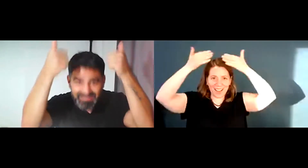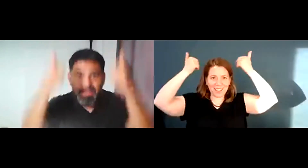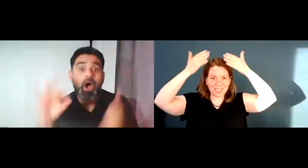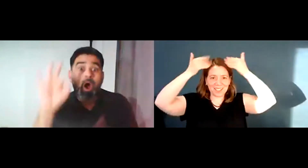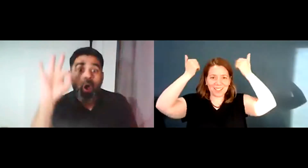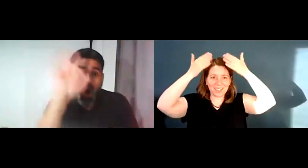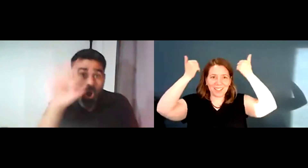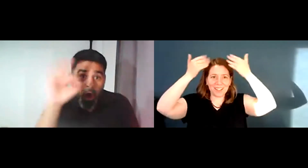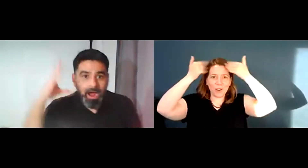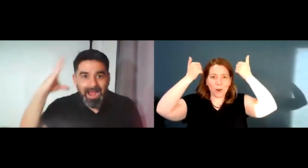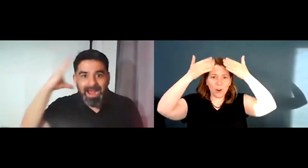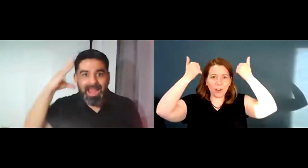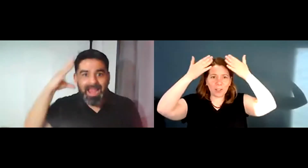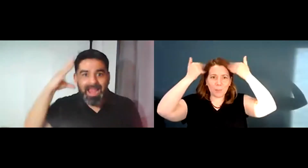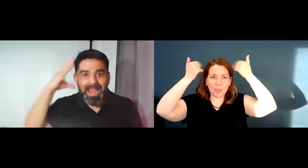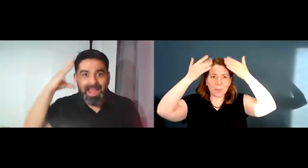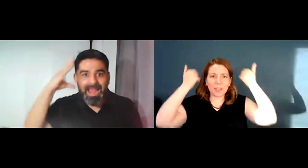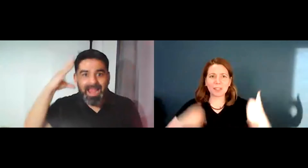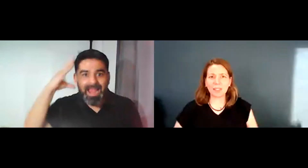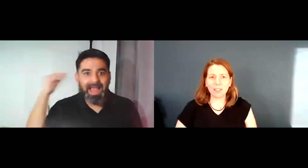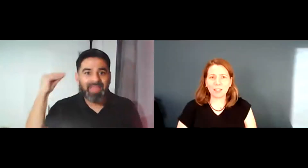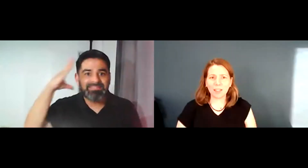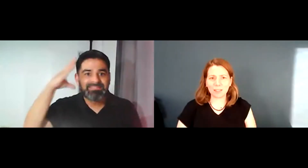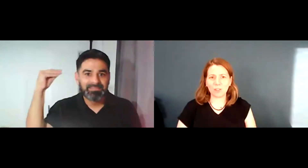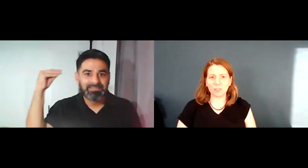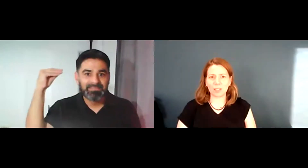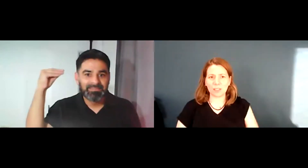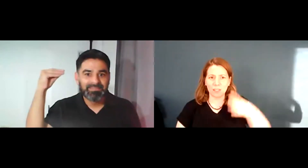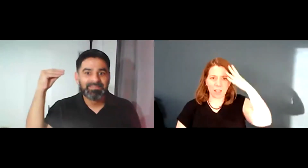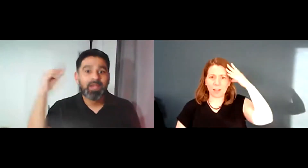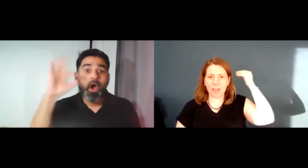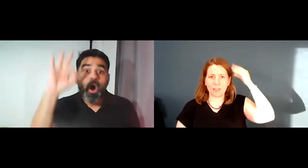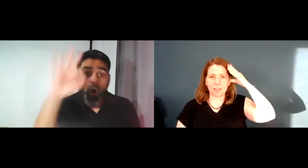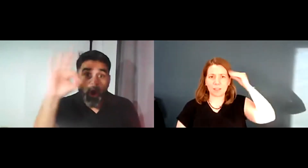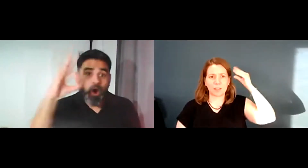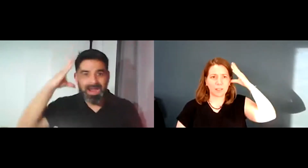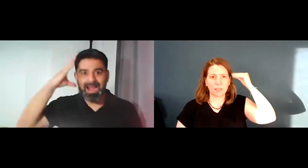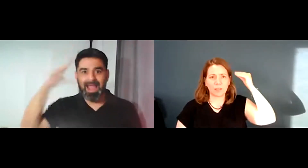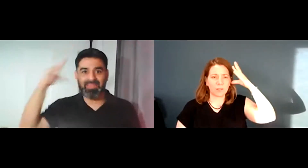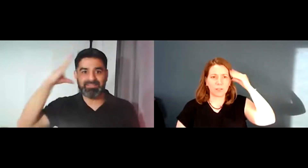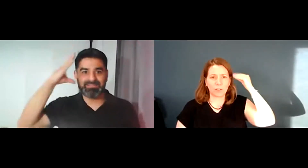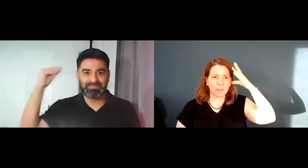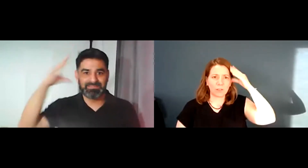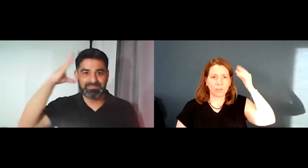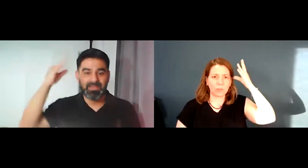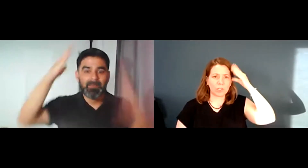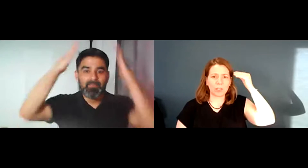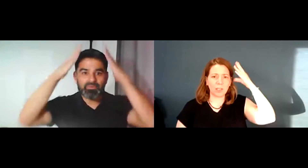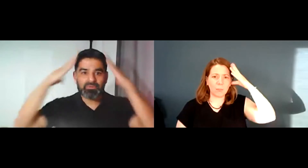Gladys. O también puede ser esta otra seña, Gladys. O sea, tenemos